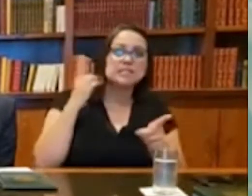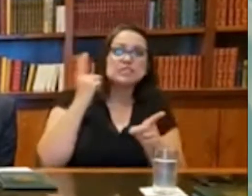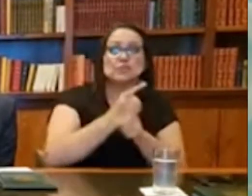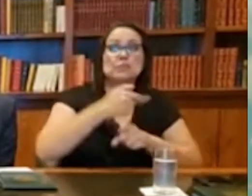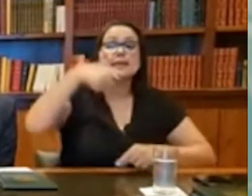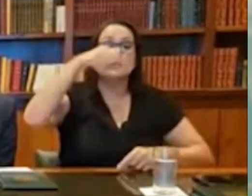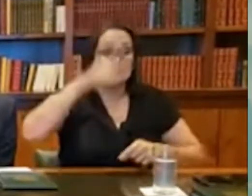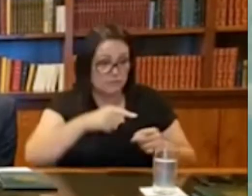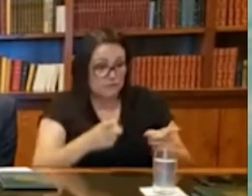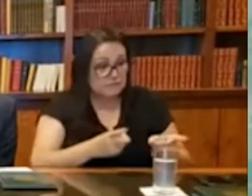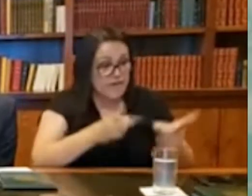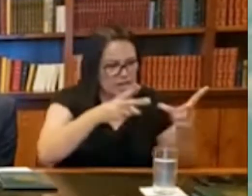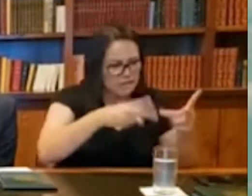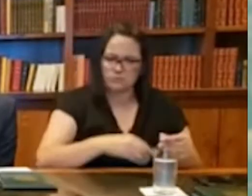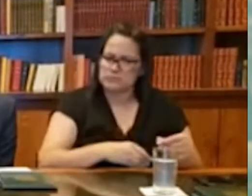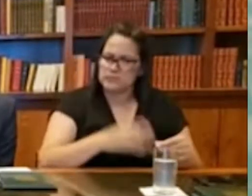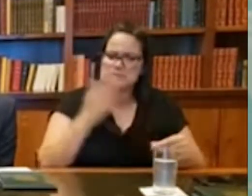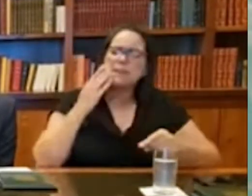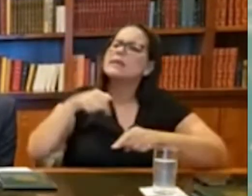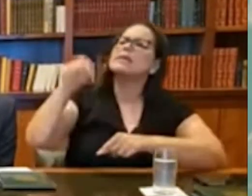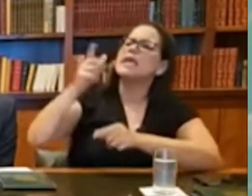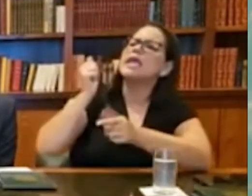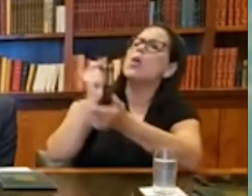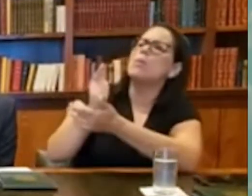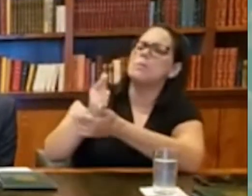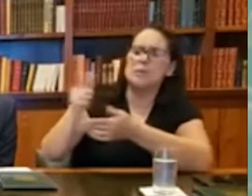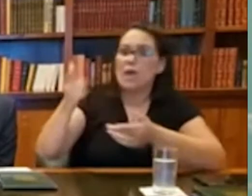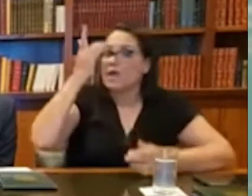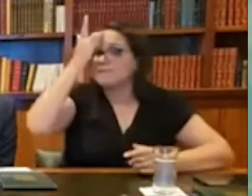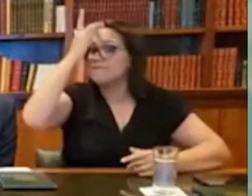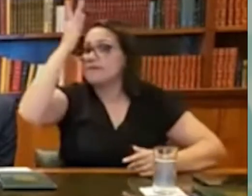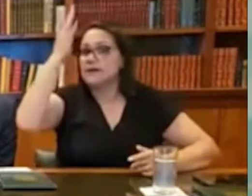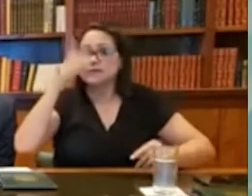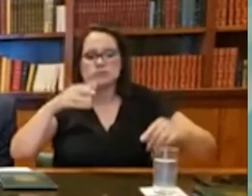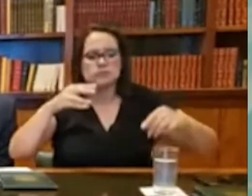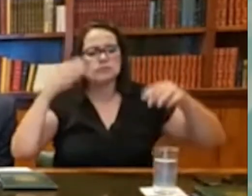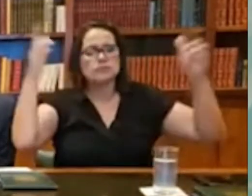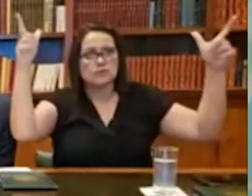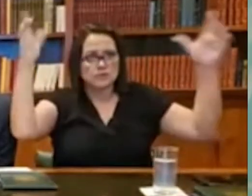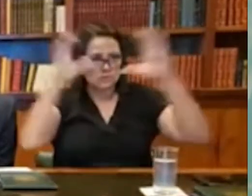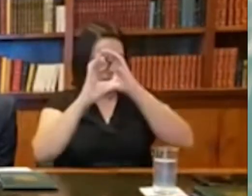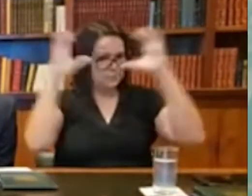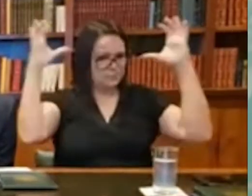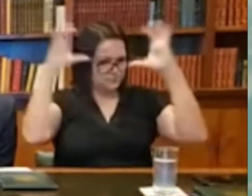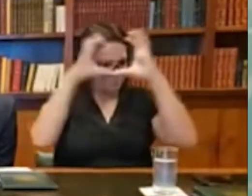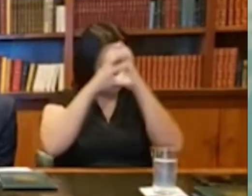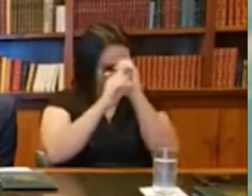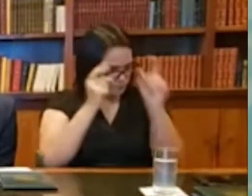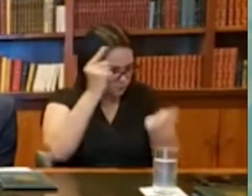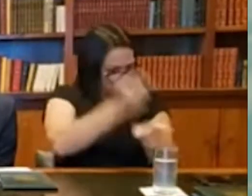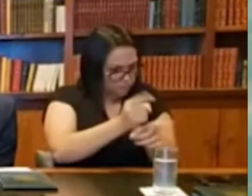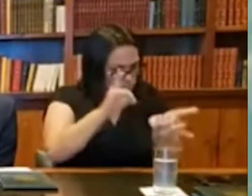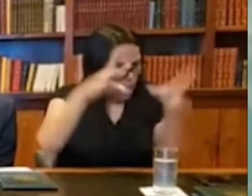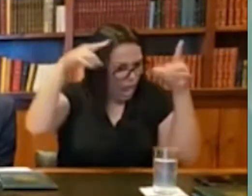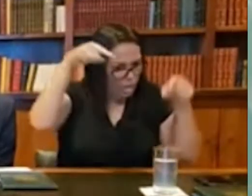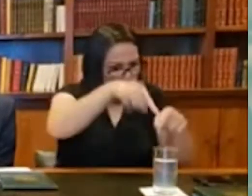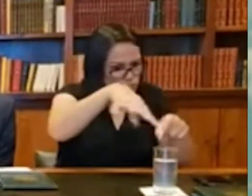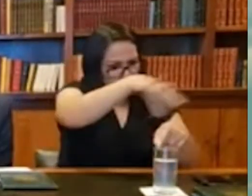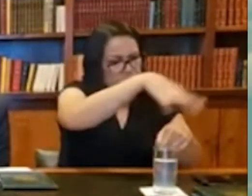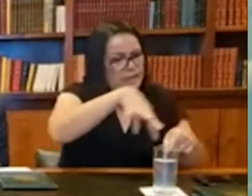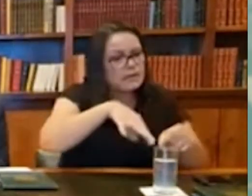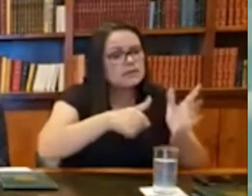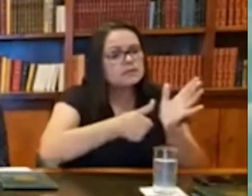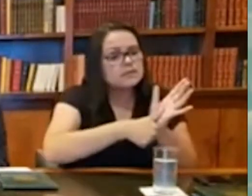comprando, aí nós vamos ter facilidade para fazer a identificação e punir os eventuais erros e crimes que